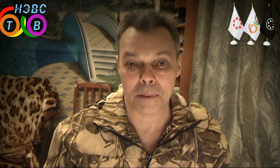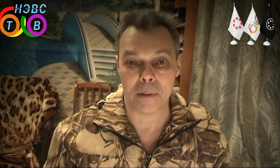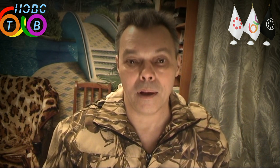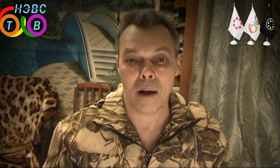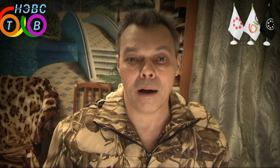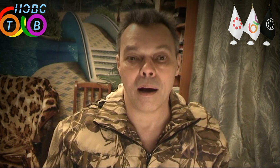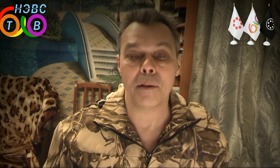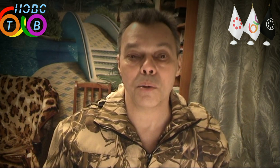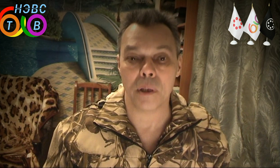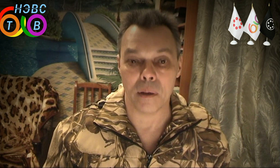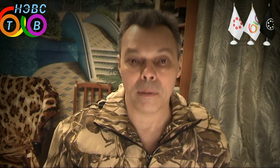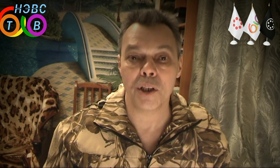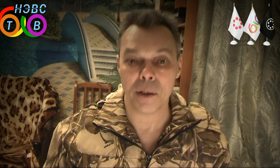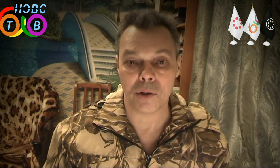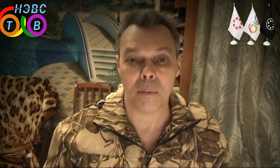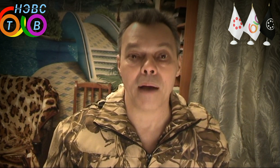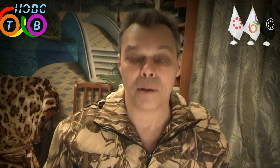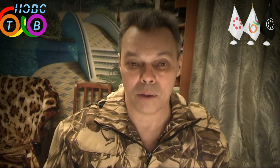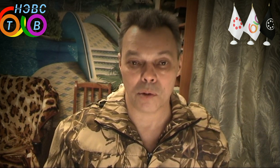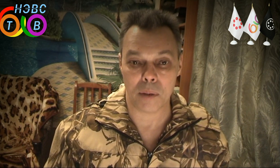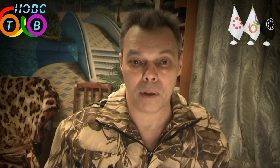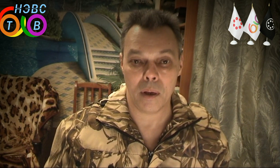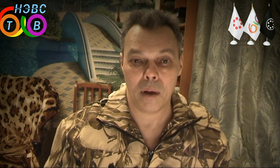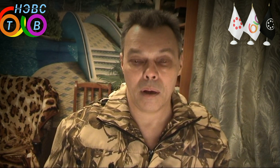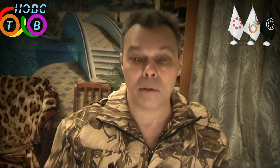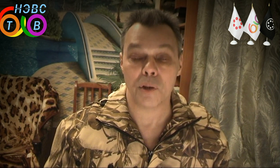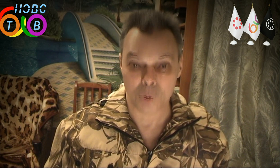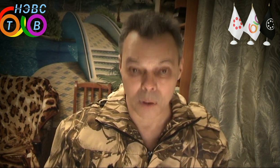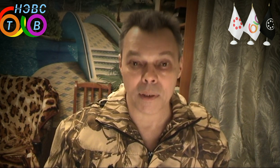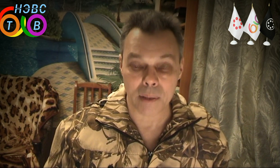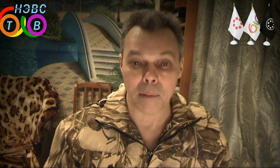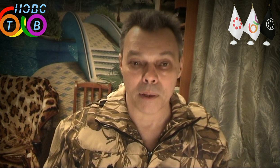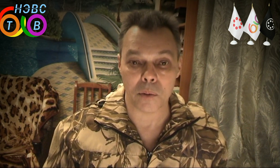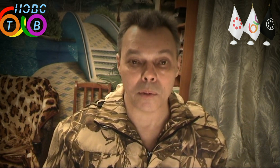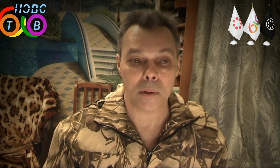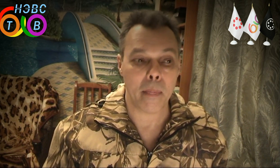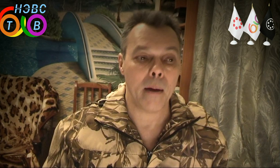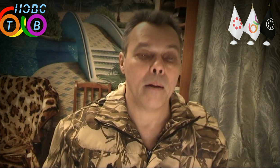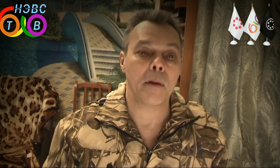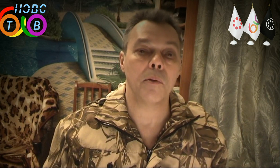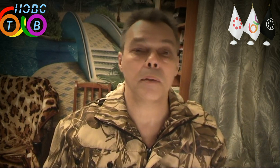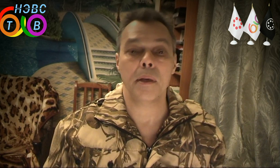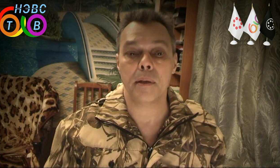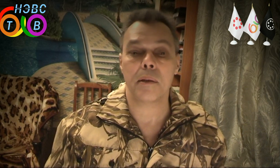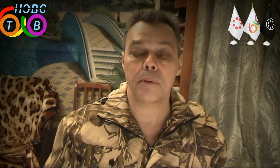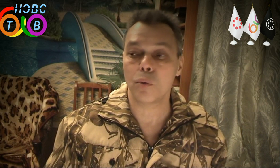нечистые. Они уже были женщинами, а не девушками. Зачастую именно так происходит. Так вот, имейте это в виду,